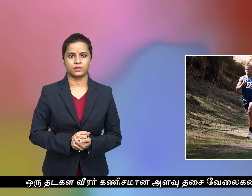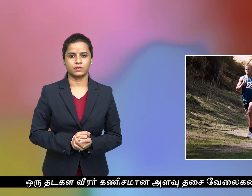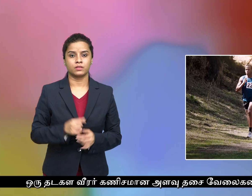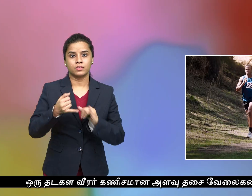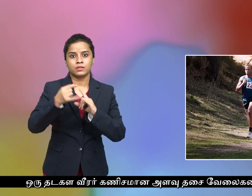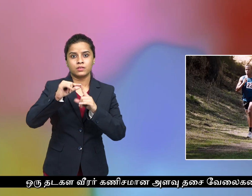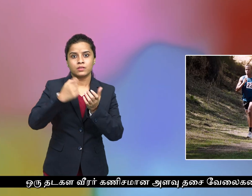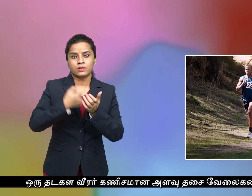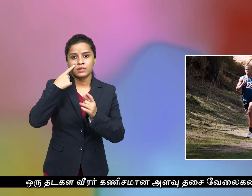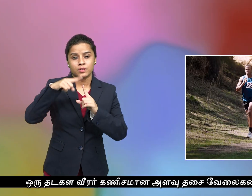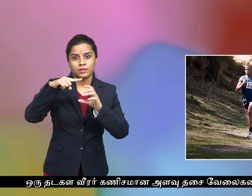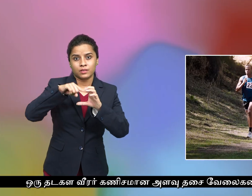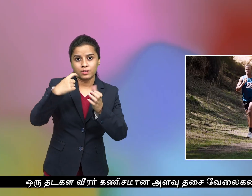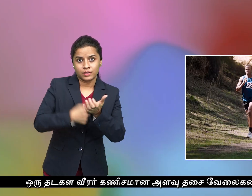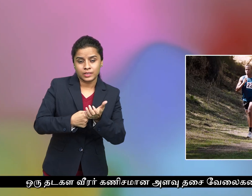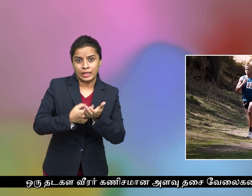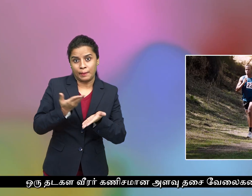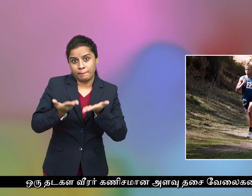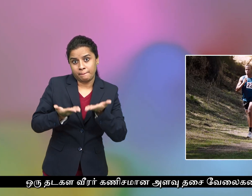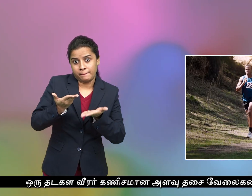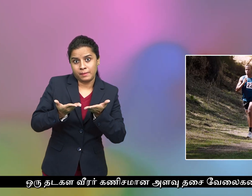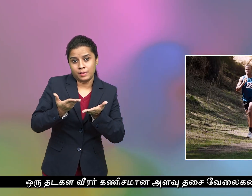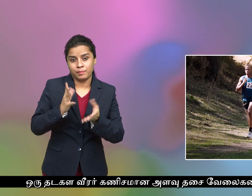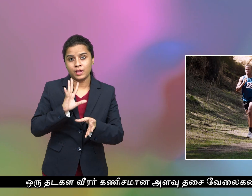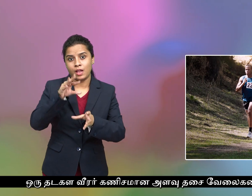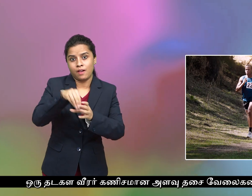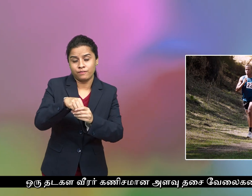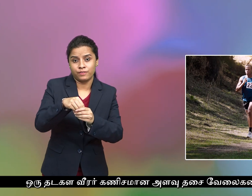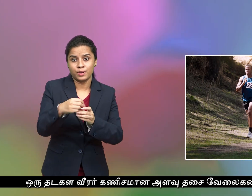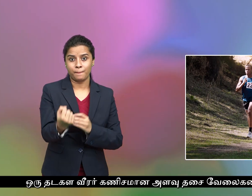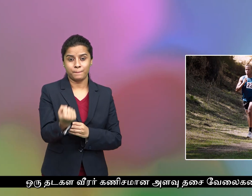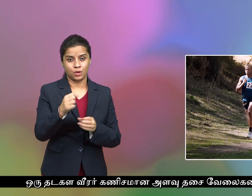ஒரு தடகள வீரர் கணிசமான அளவு தசை வேலைகளை செய்ய முடியும்.